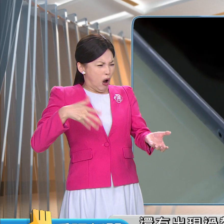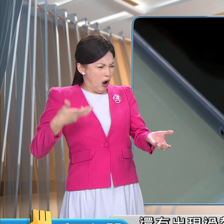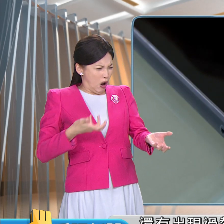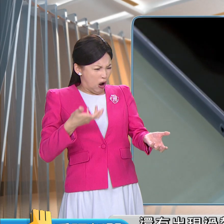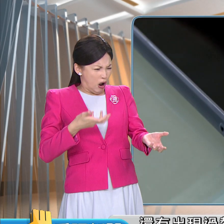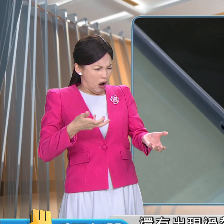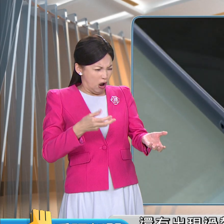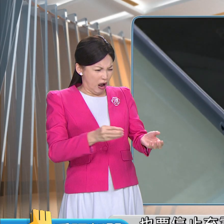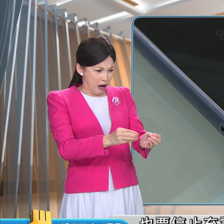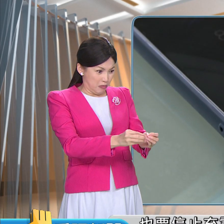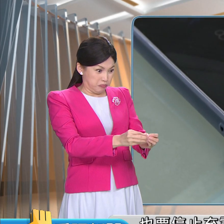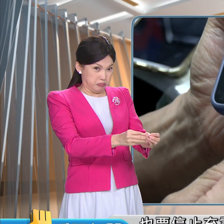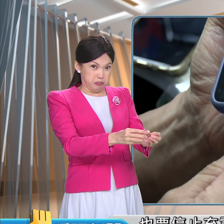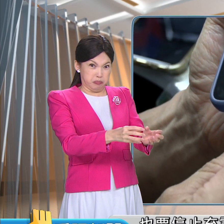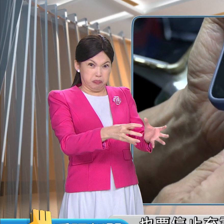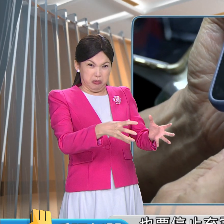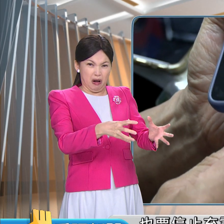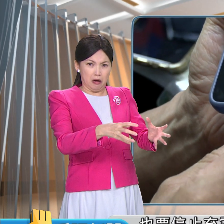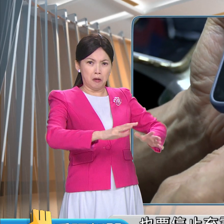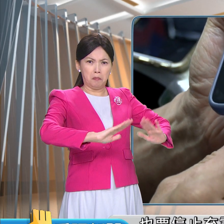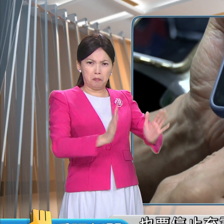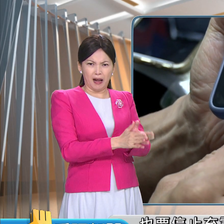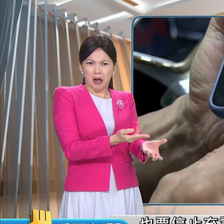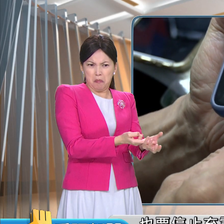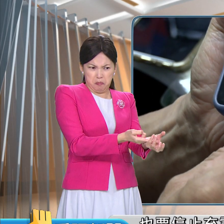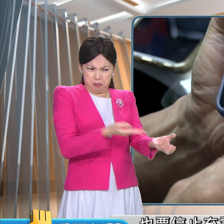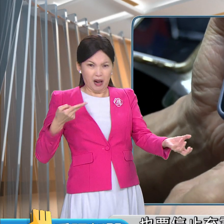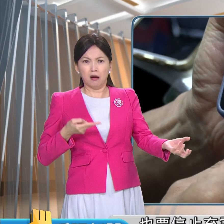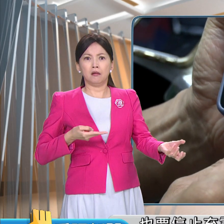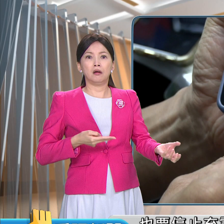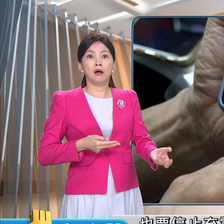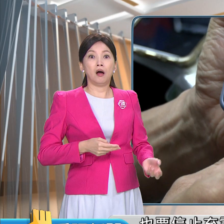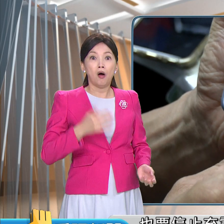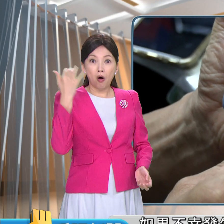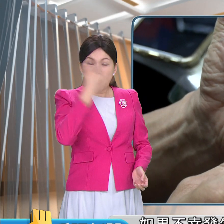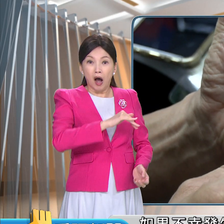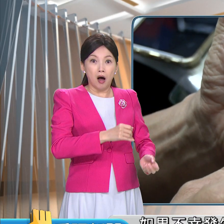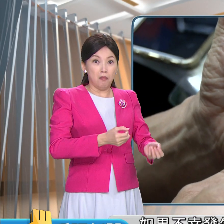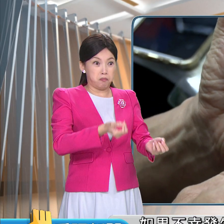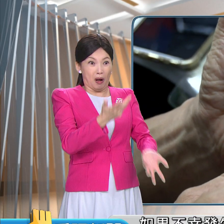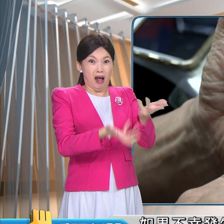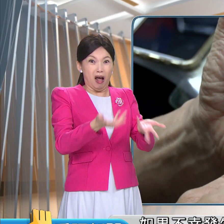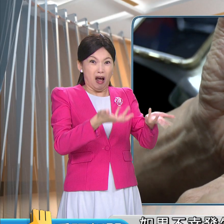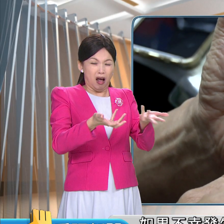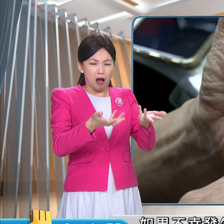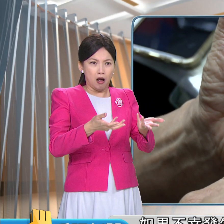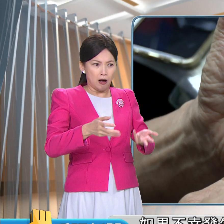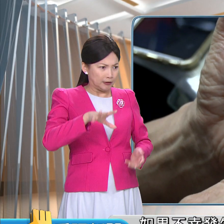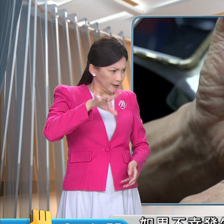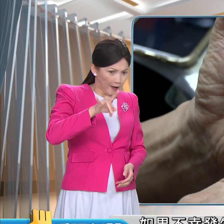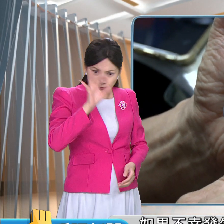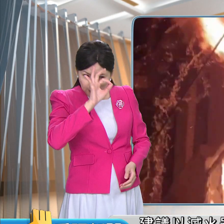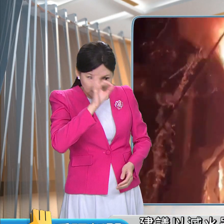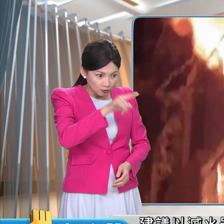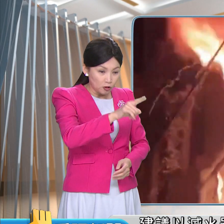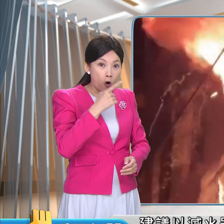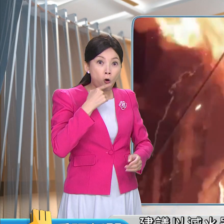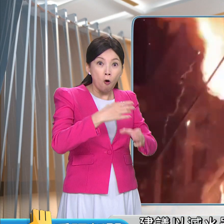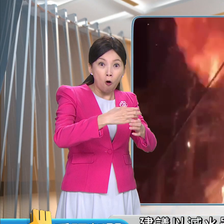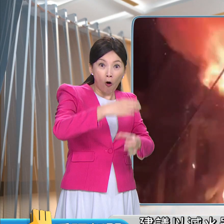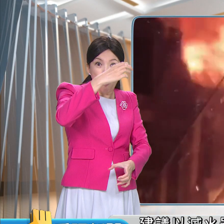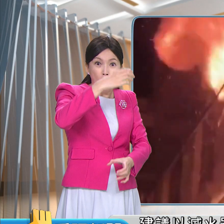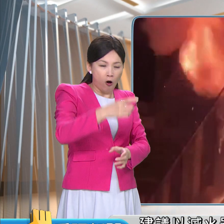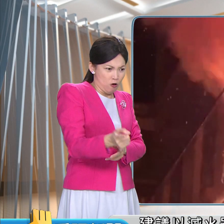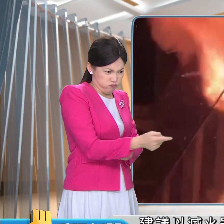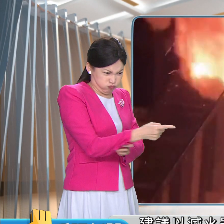况，也要停止充电。如果不幸发生火警，建议